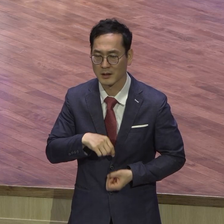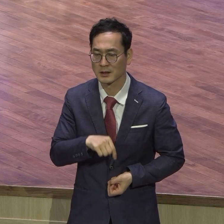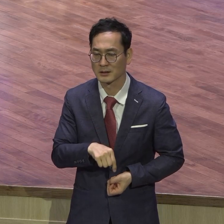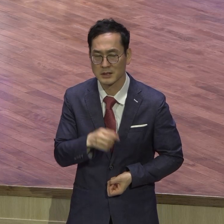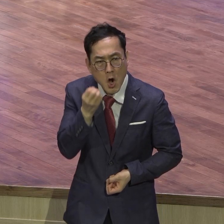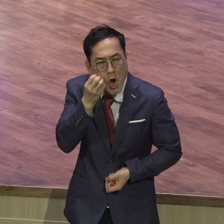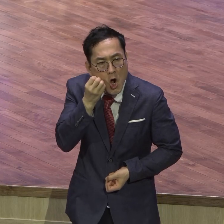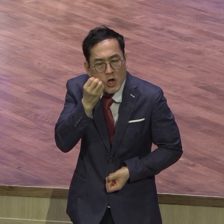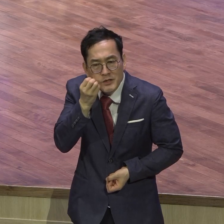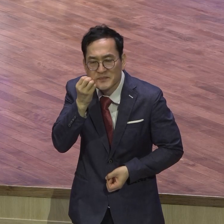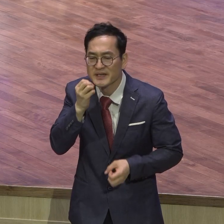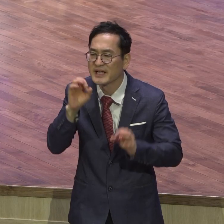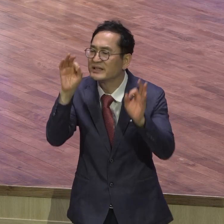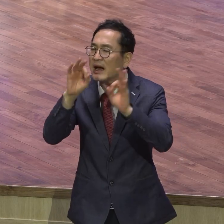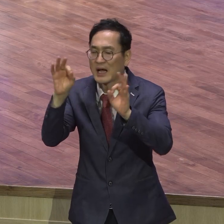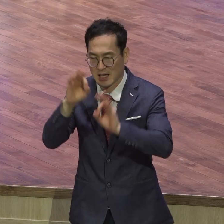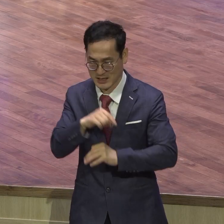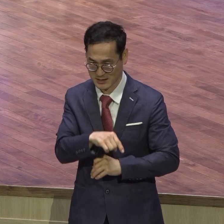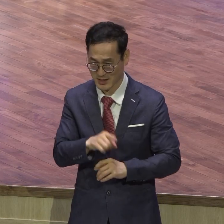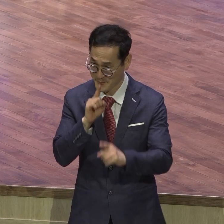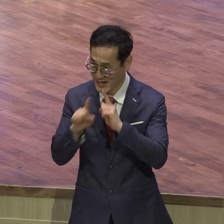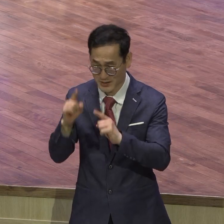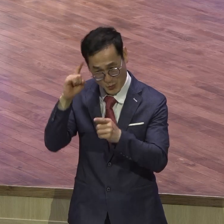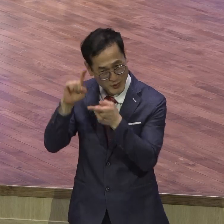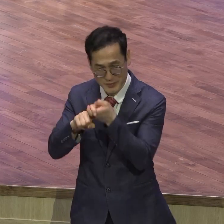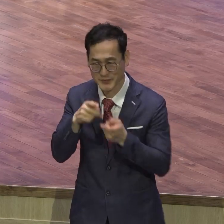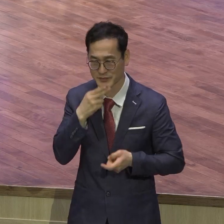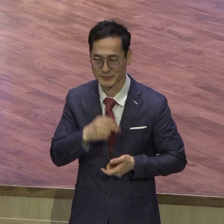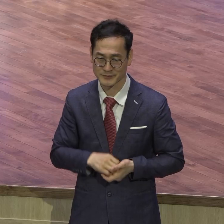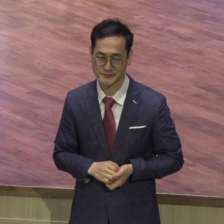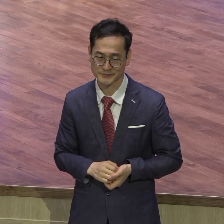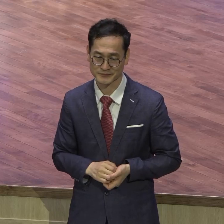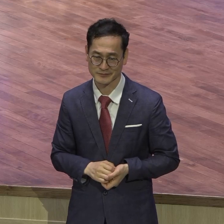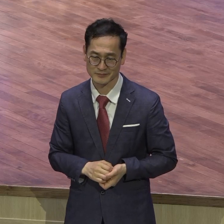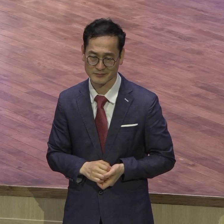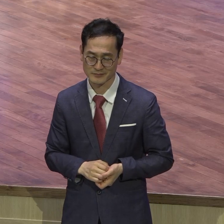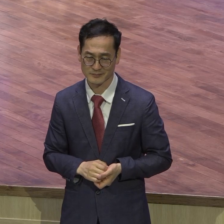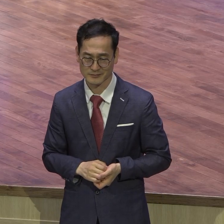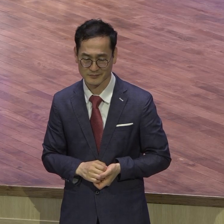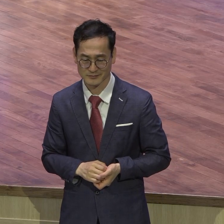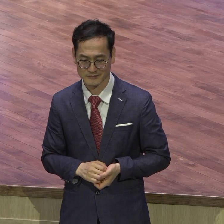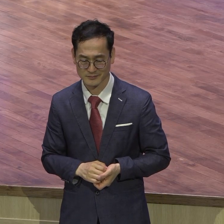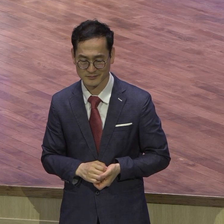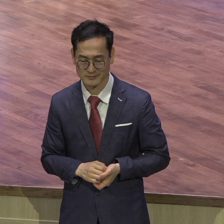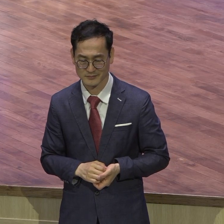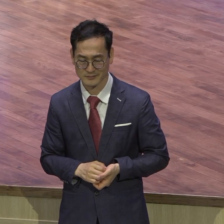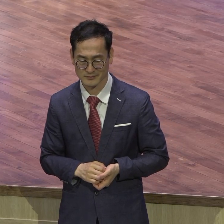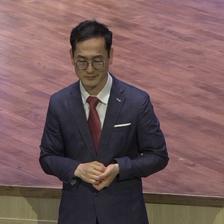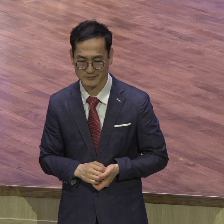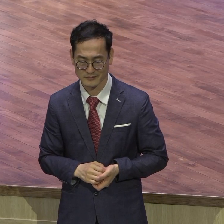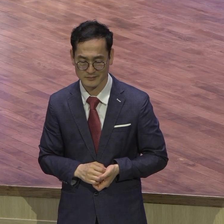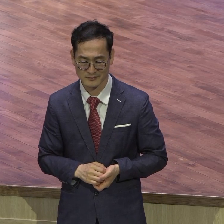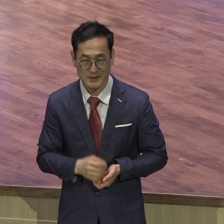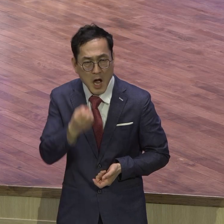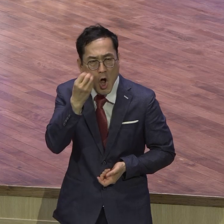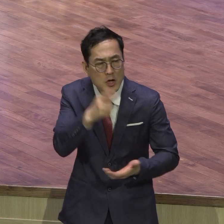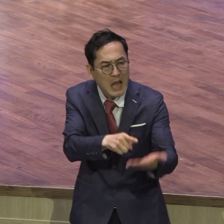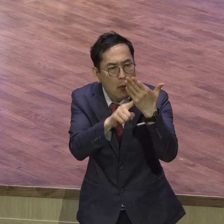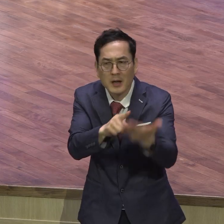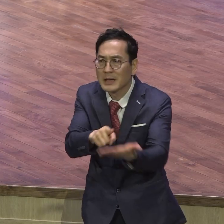빠져가지고 그리고 말씀에는 아무 관심이 없어 전부 이상한 뭔가 육신적인 어떤